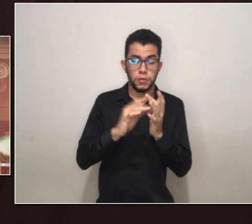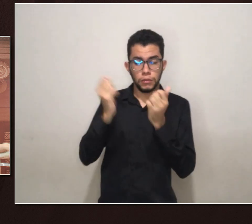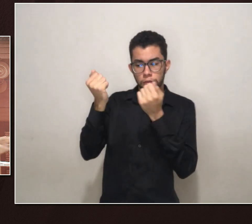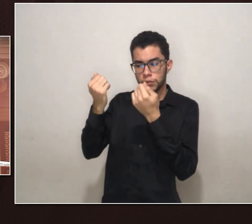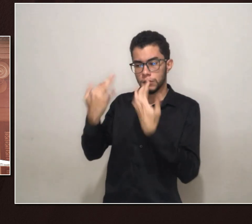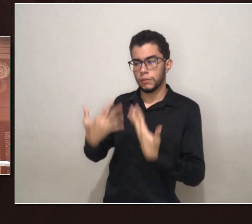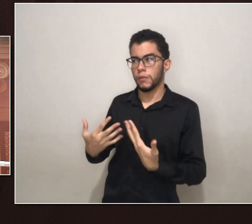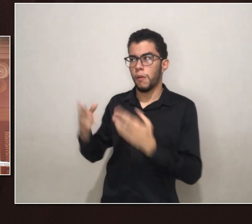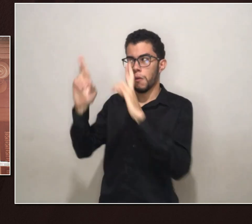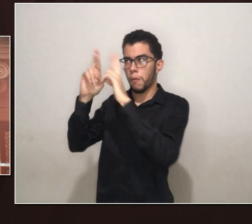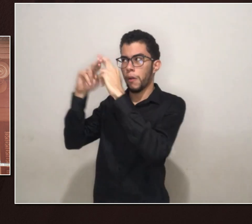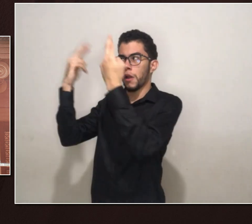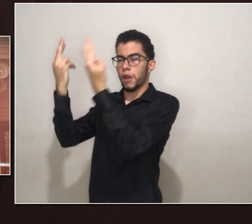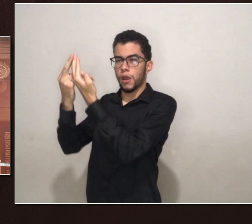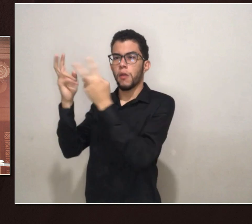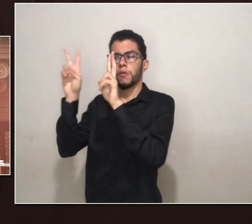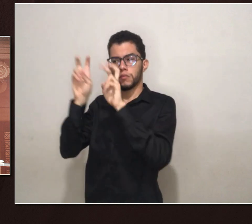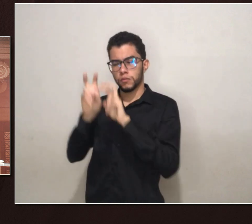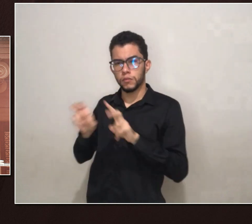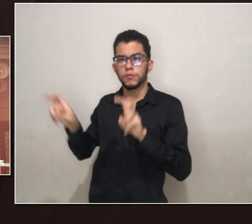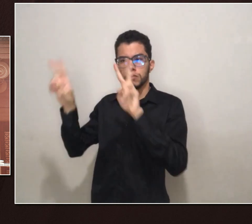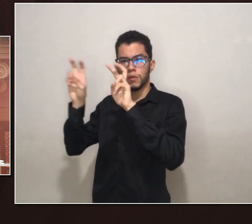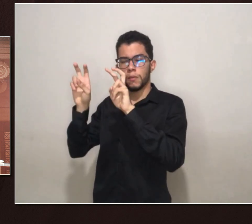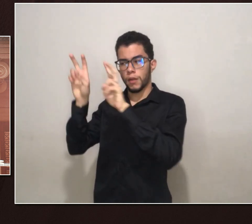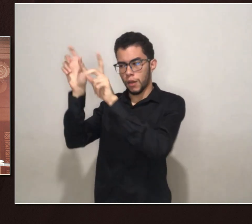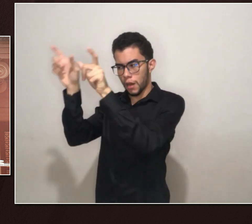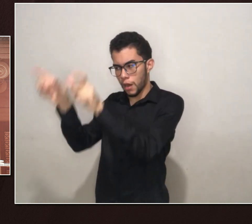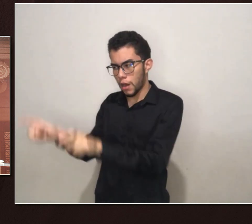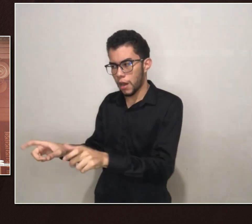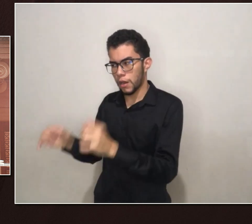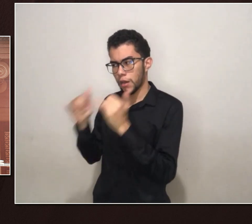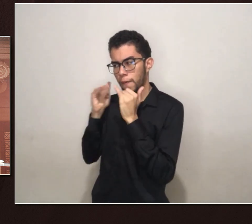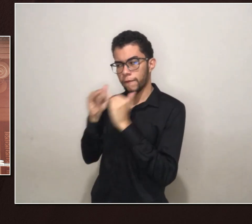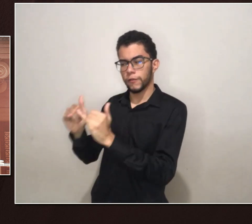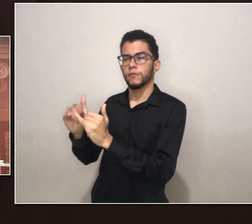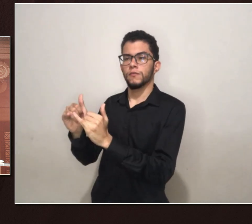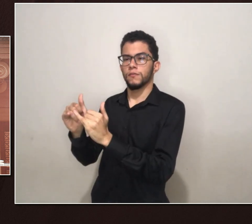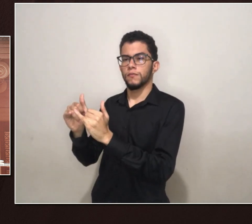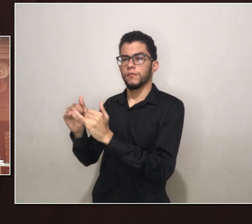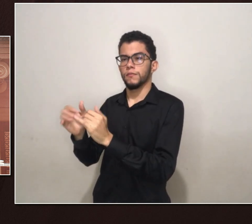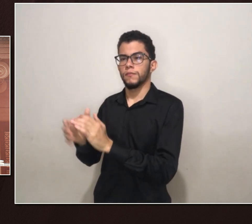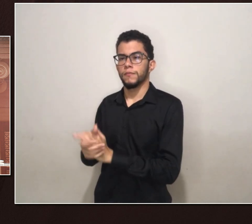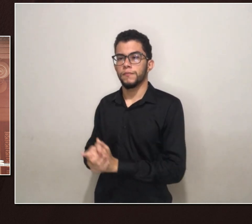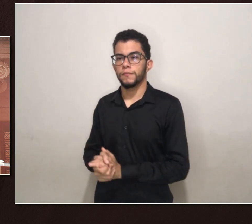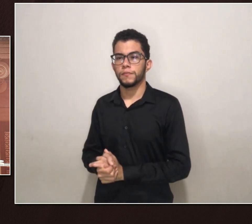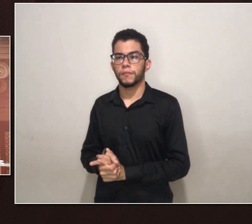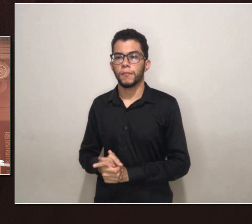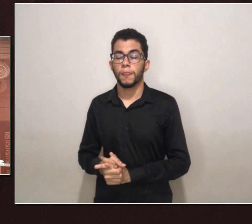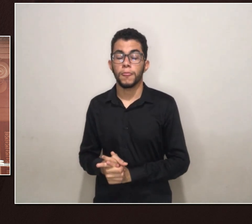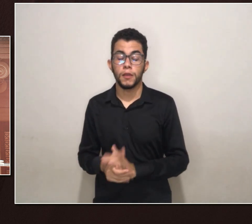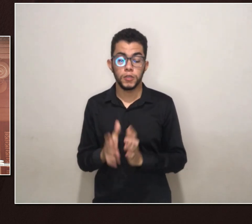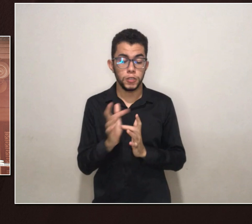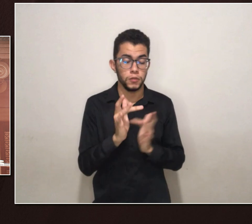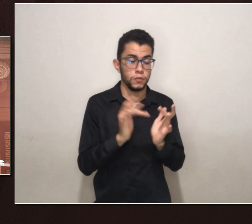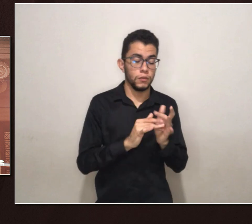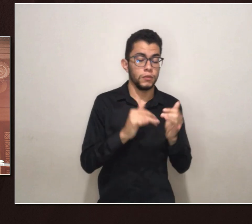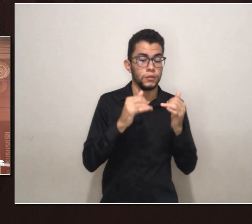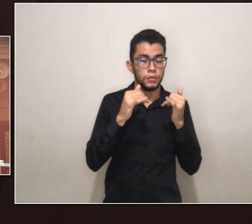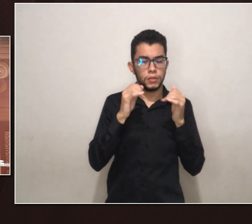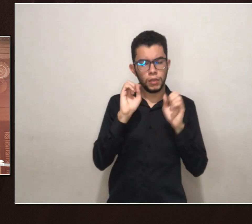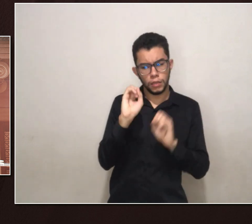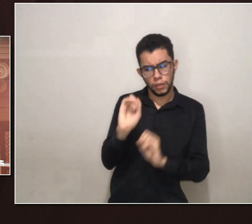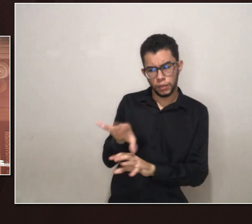6 e 7. Então tem momentos que ele vai para a rua, tem momentos que ele tem ensinamento, ele ensina, né, os seus